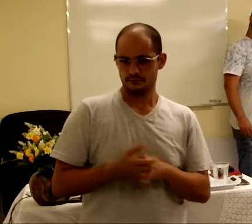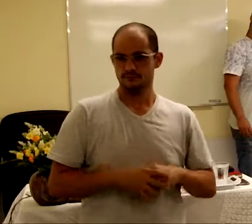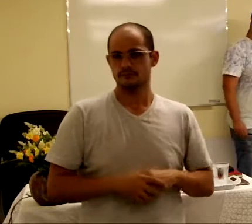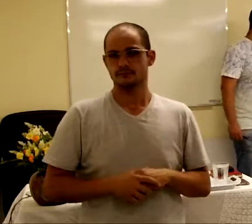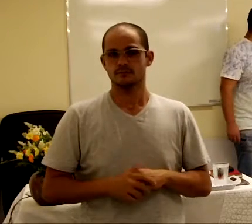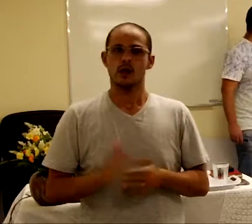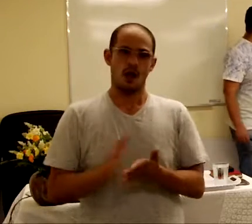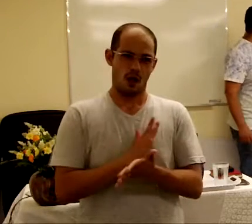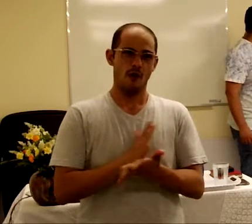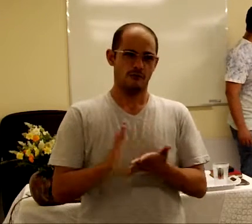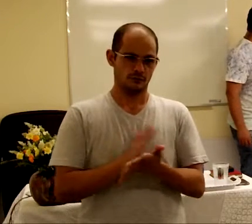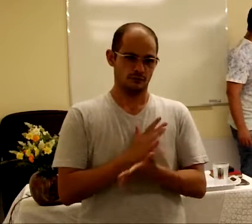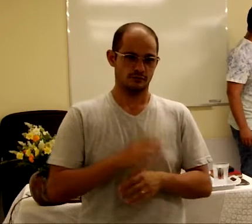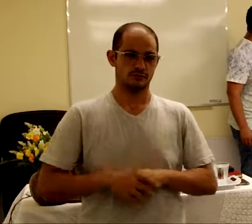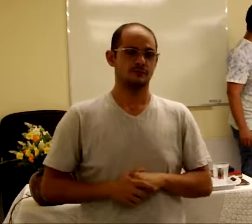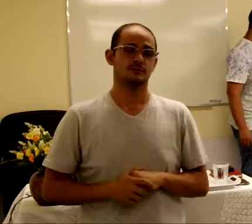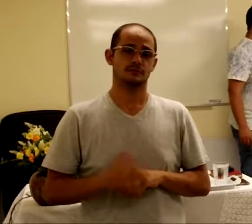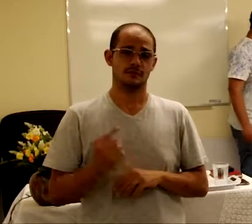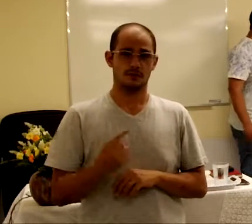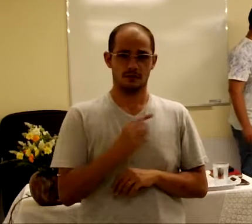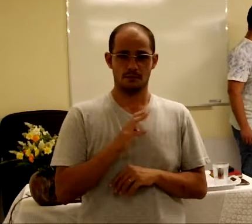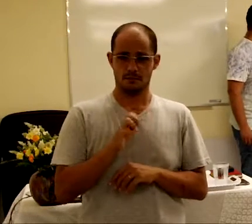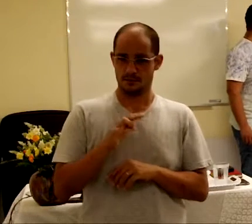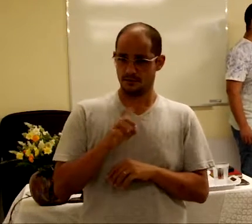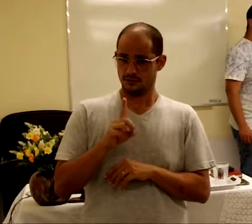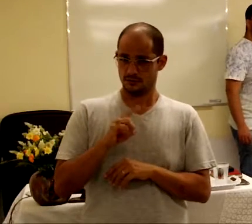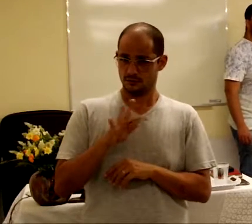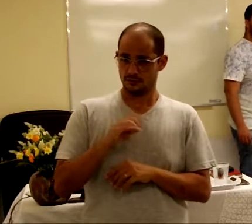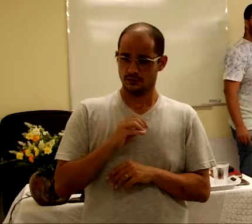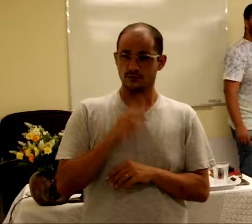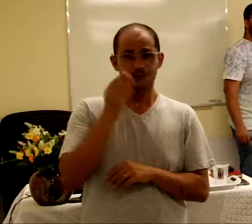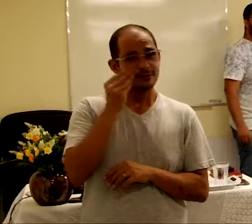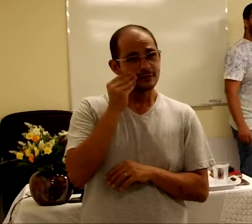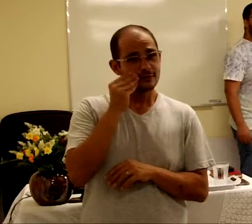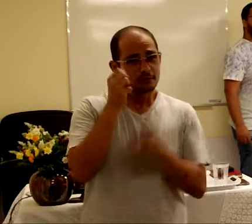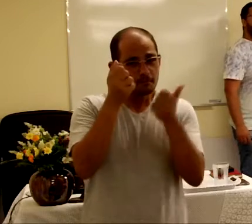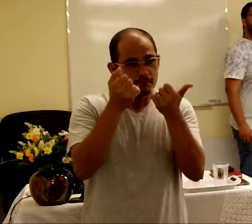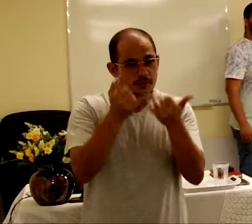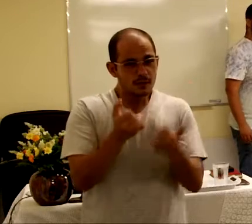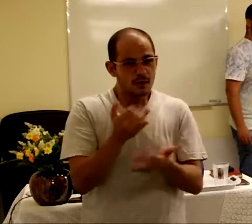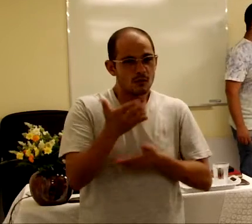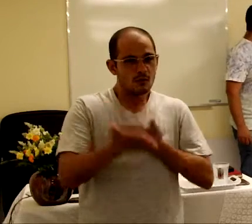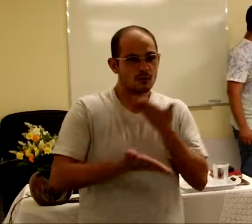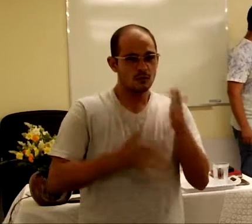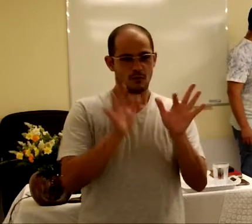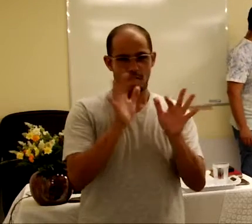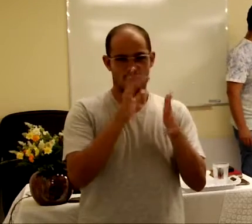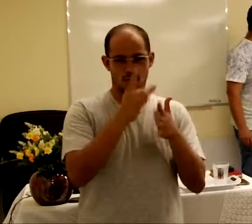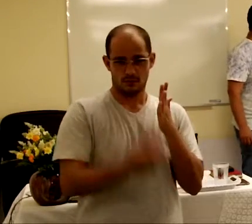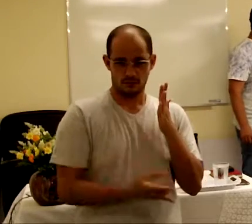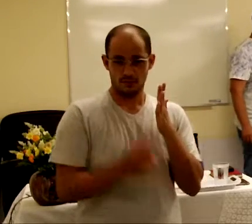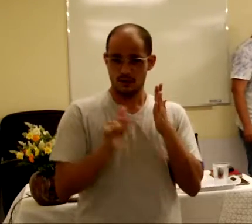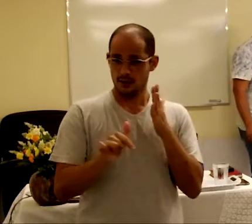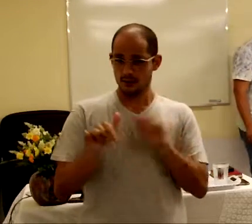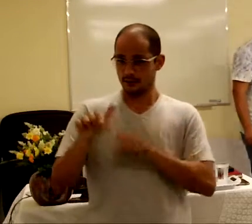alguns indícios, digamos assim. Benedita, alguns indícios. Vou ser bem cauteloso aqui no que eu vou falar. Há indícios de que trabalha no Dom Pedro II.